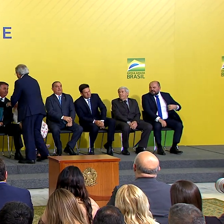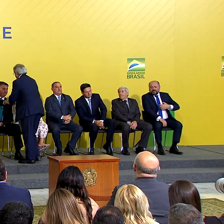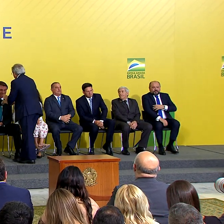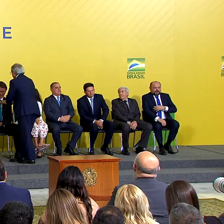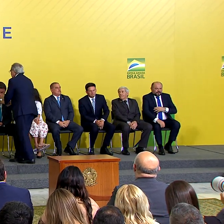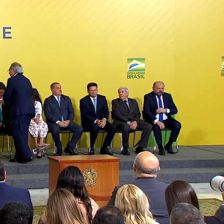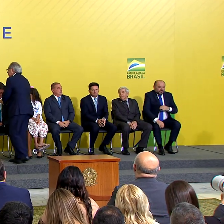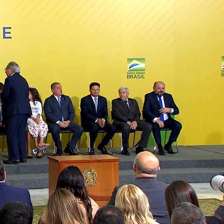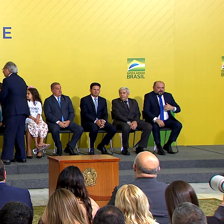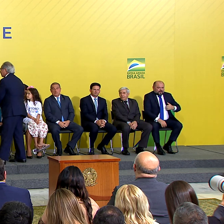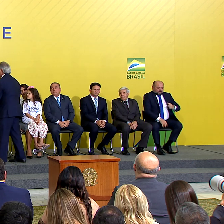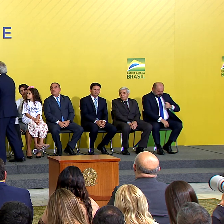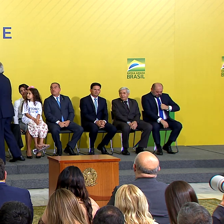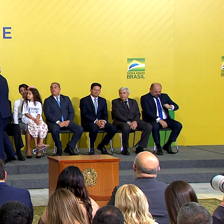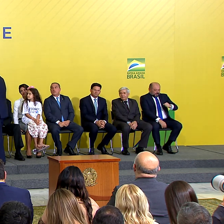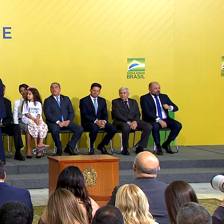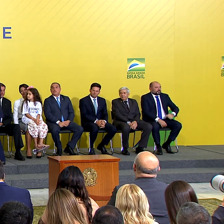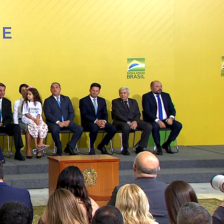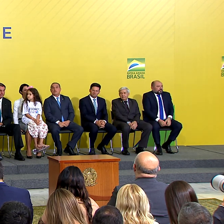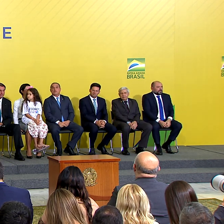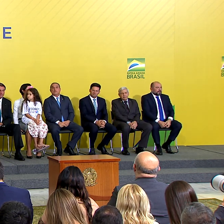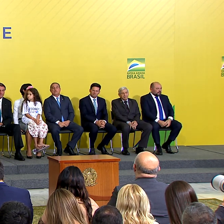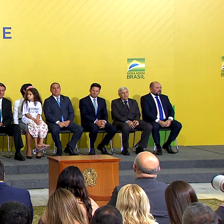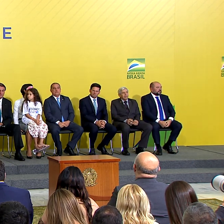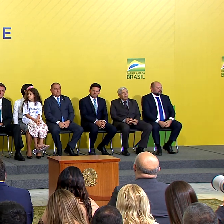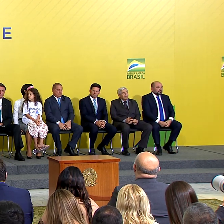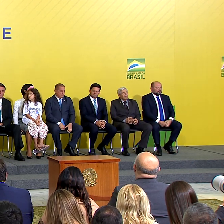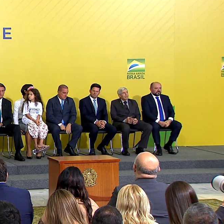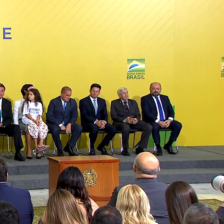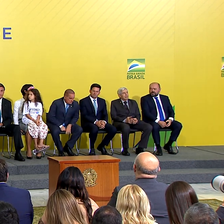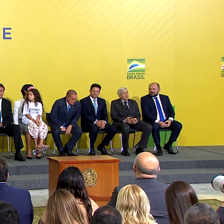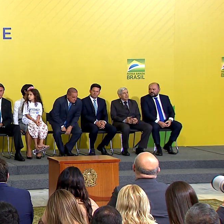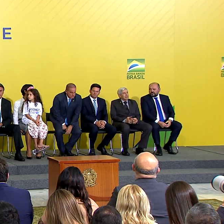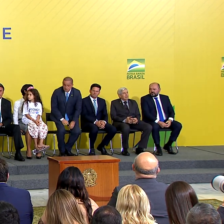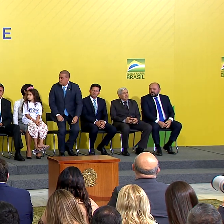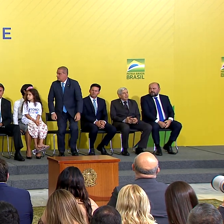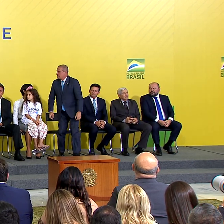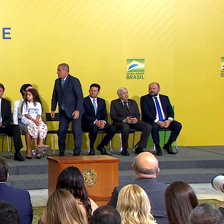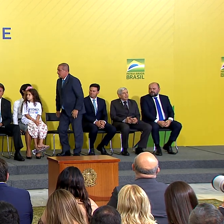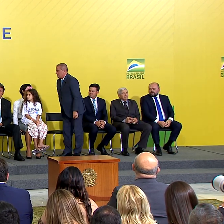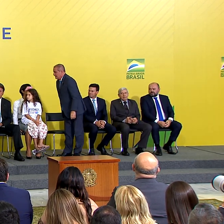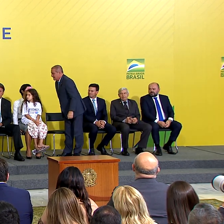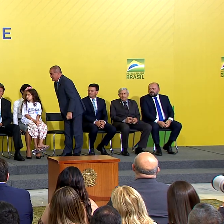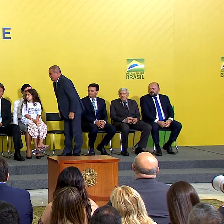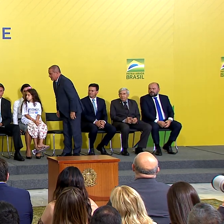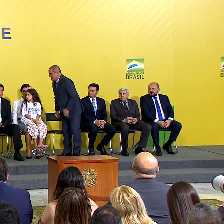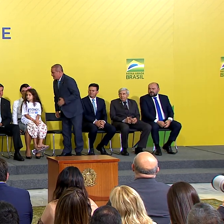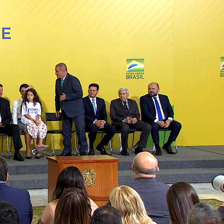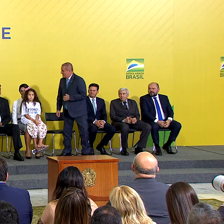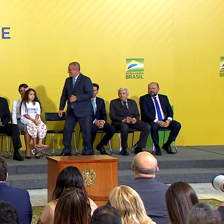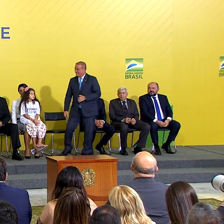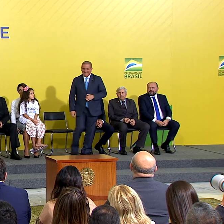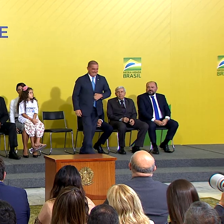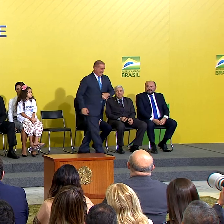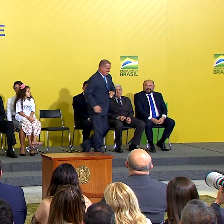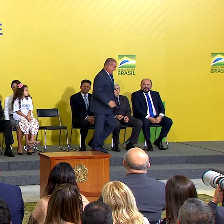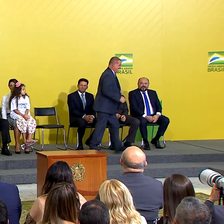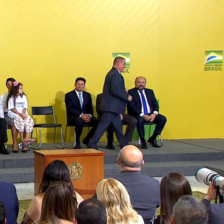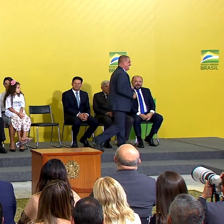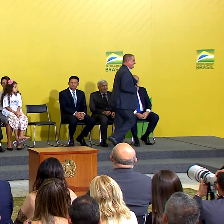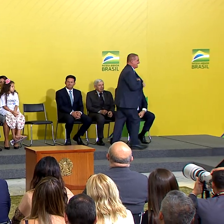Para uso da palavra neste momento, o ministro do Trabalho e Previdência, Onyx Lorenzoni.